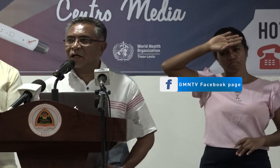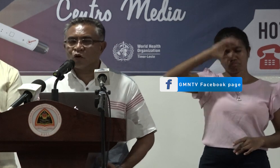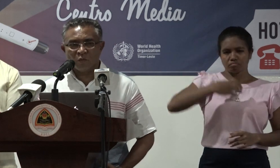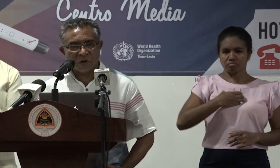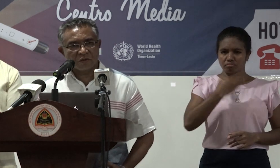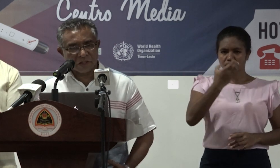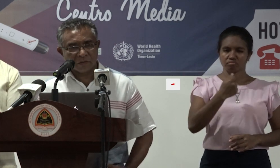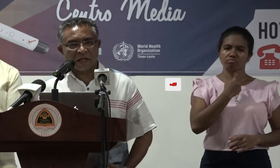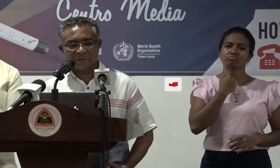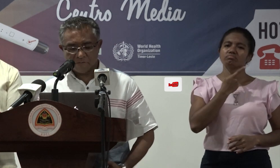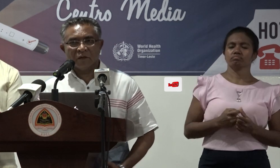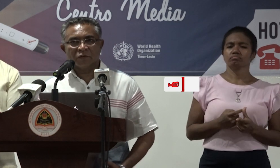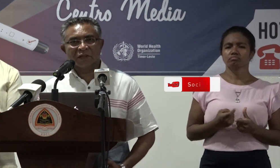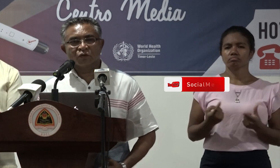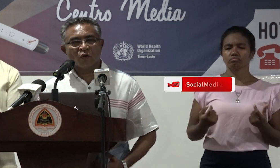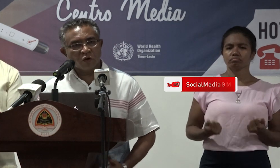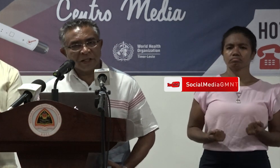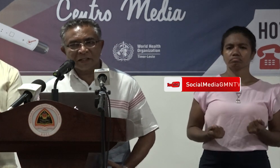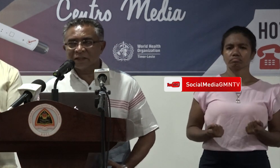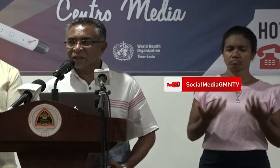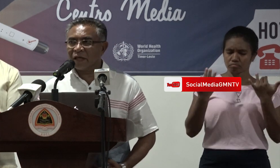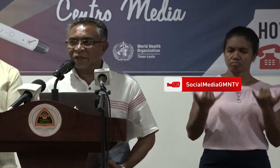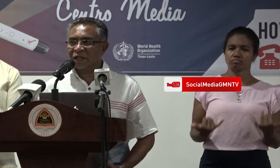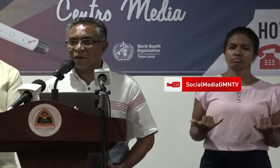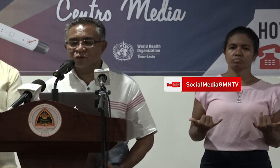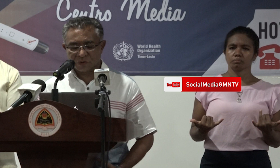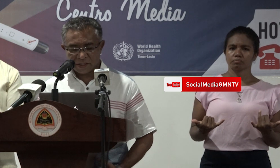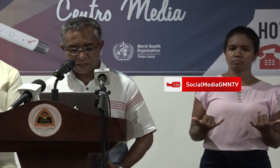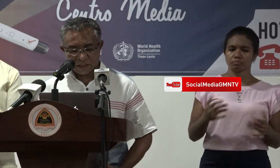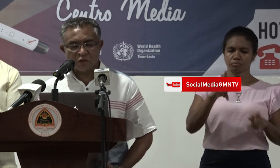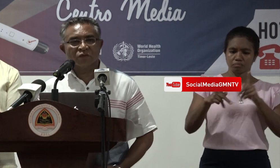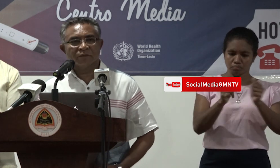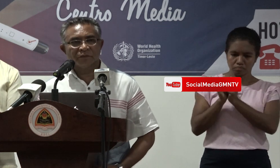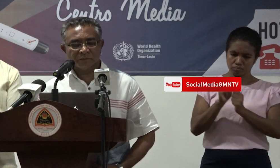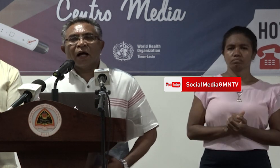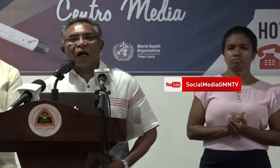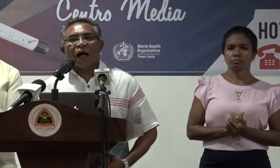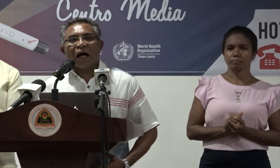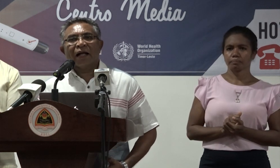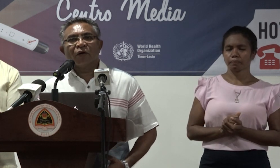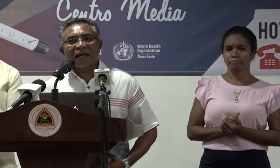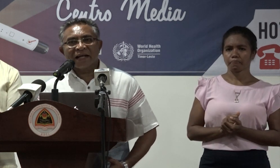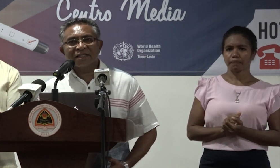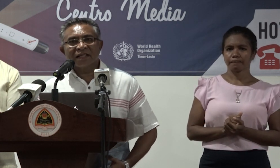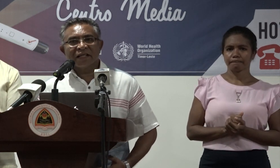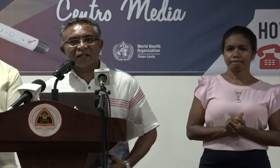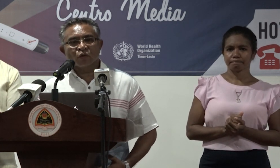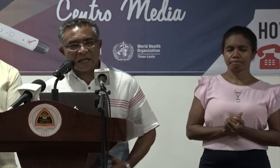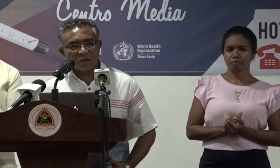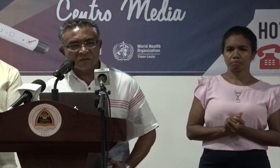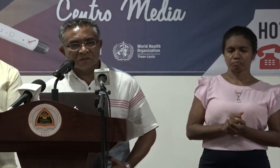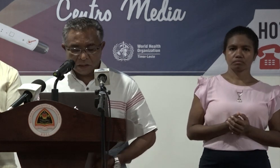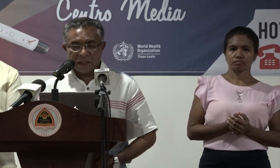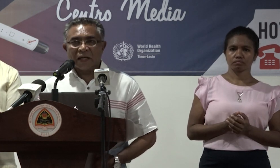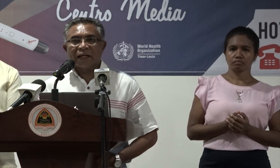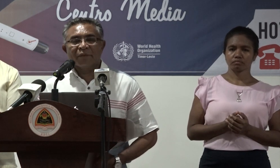mear, kakorok moras ou selutan. Portanto, to ohin, ema serne hamutu 35. Halo análise nini